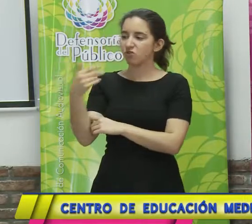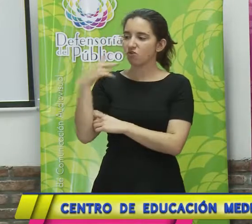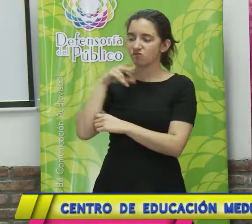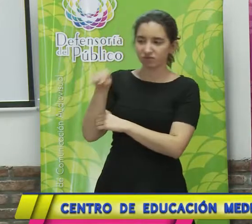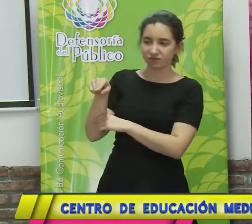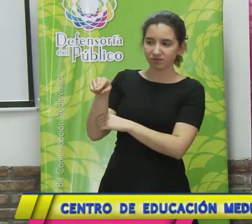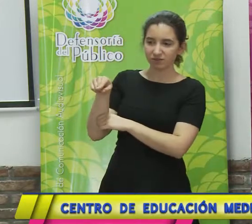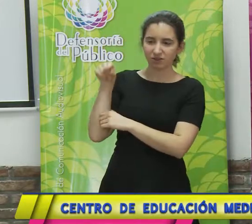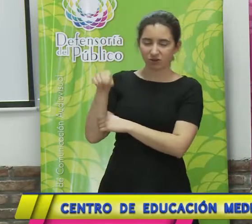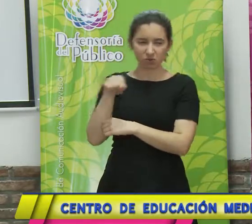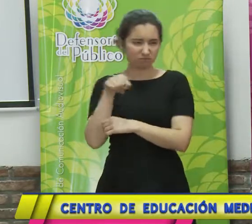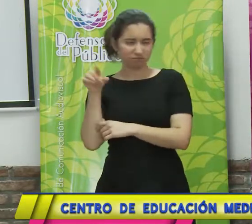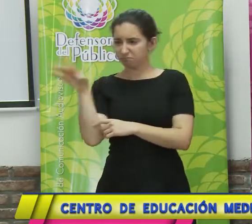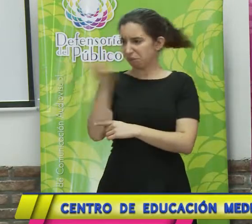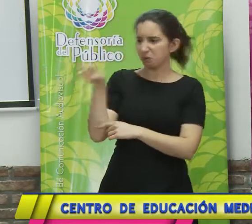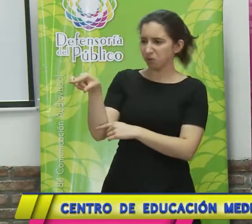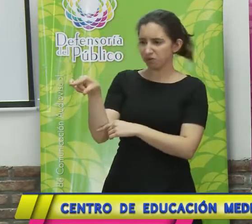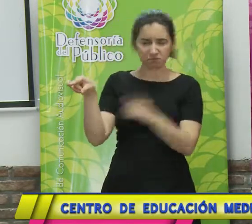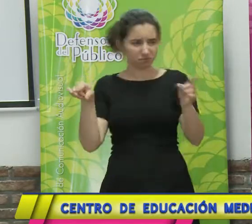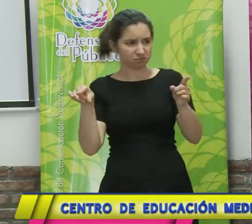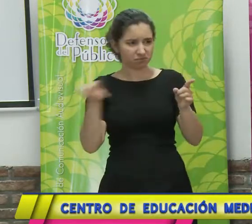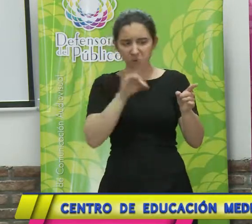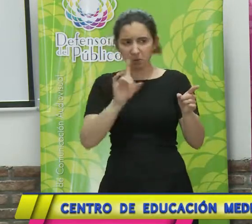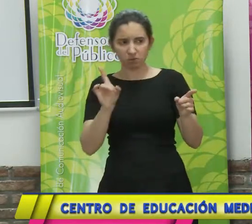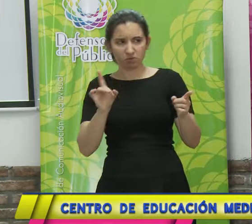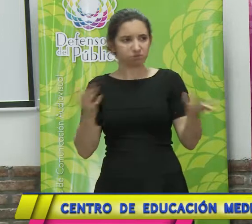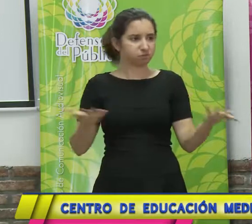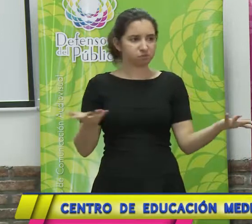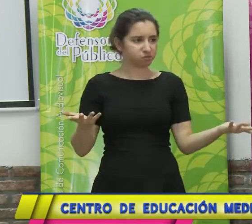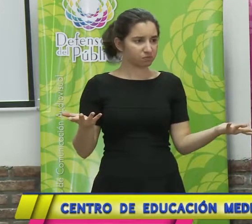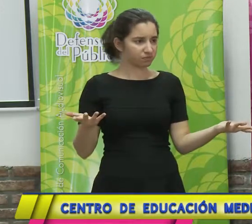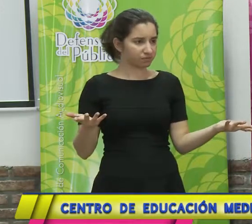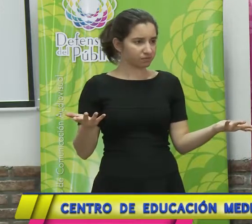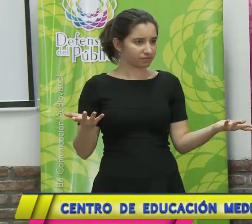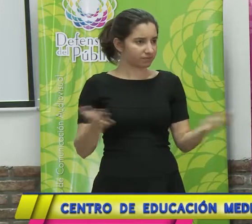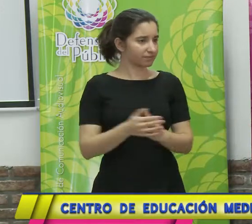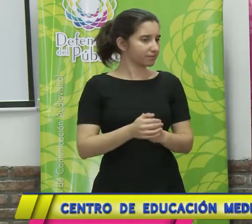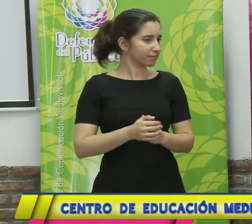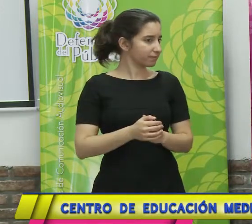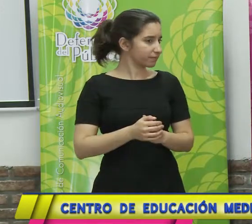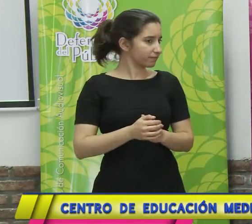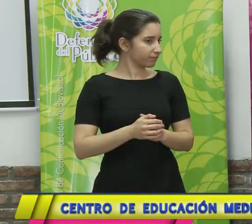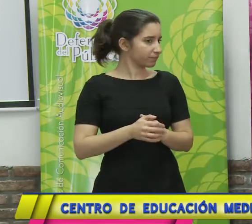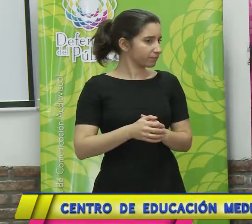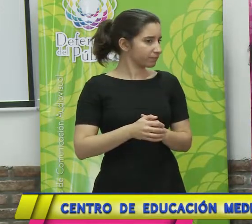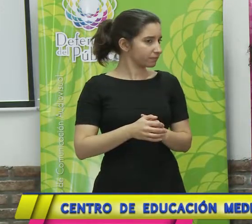mundo ve a todo nada entonces también ver esa esa parte tener otro tipo de programas